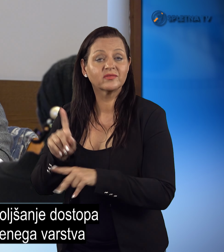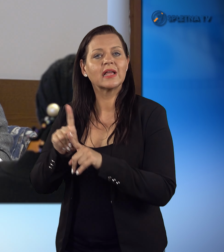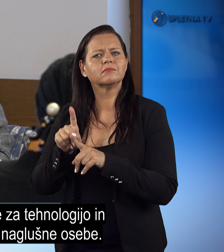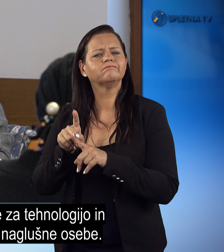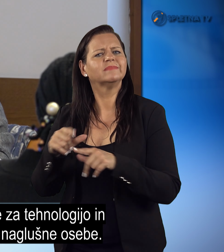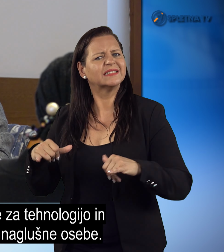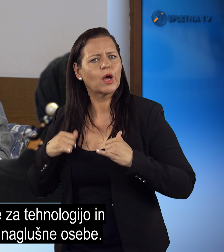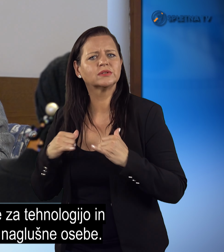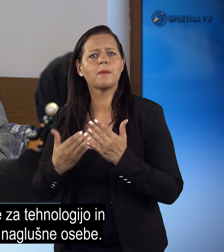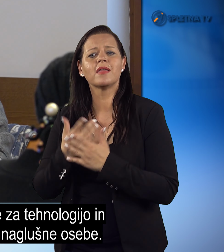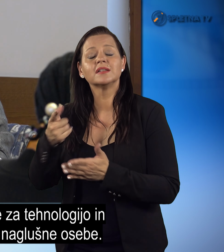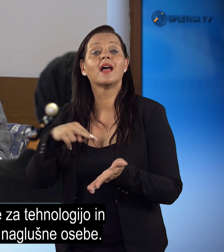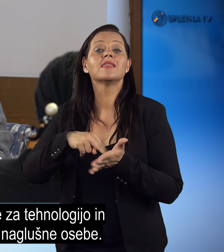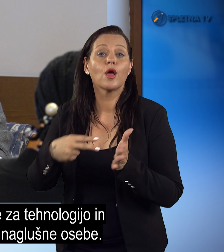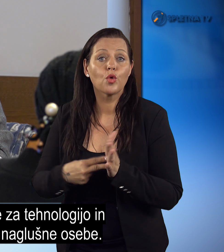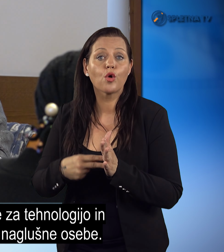naglušne osebe.